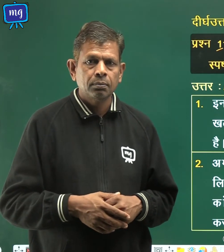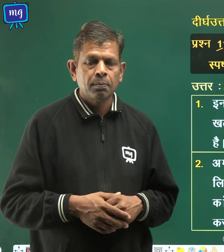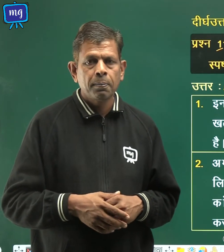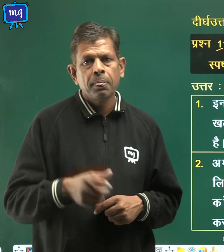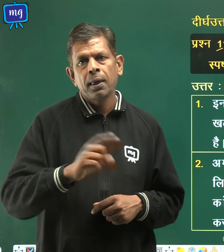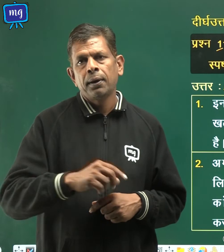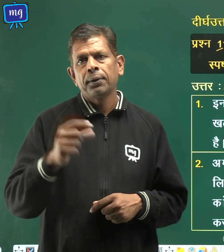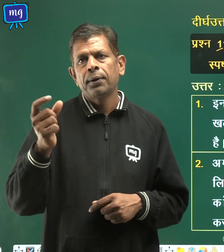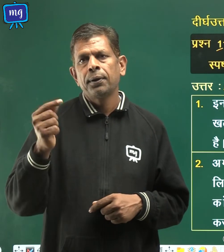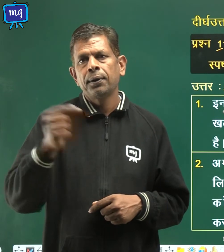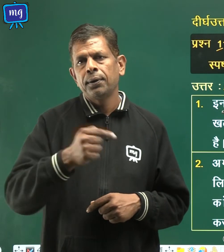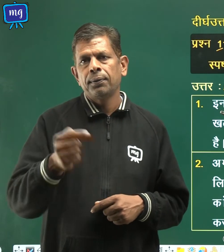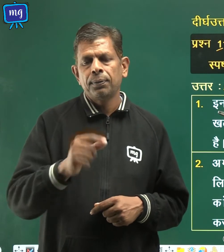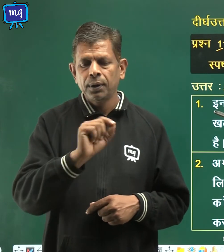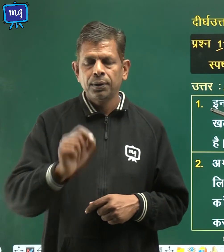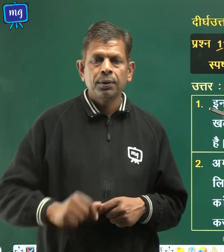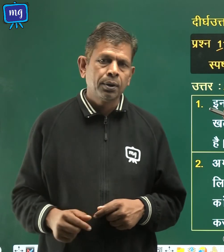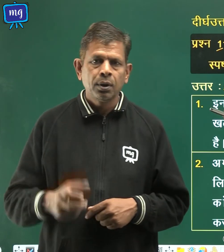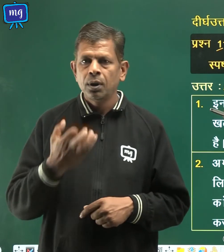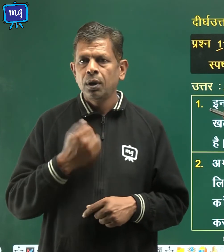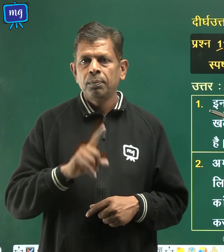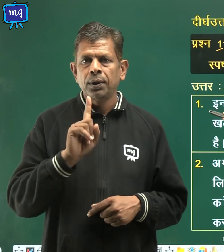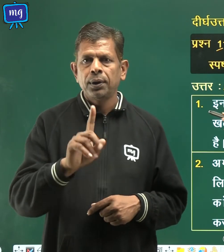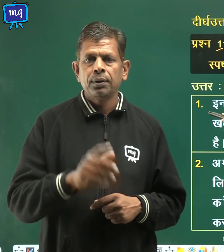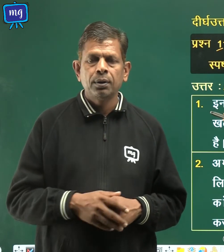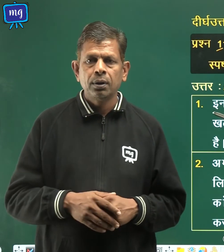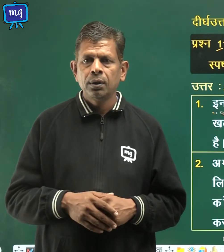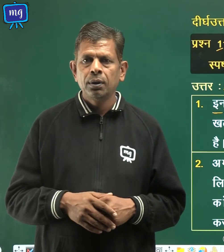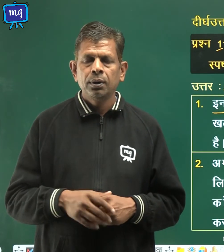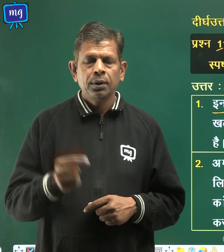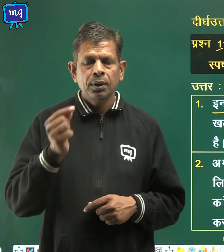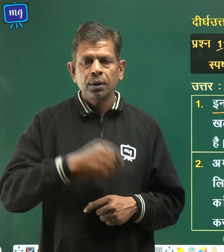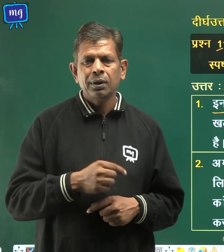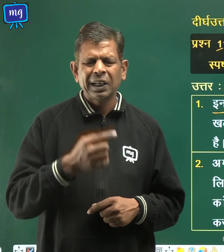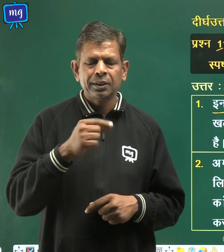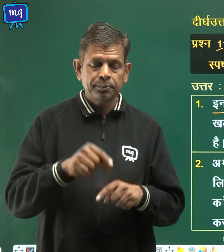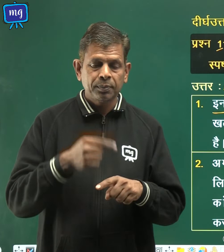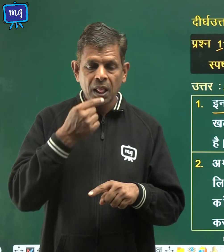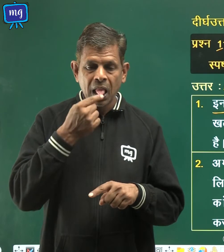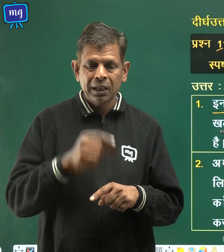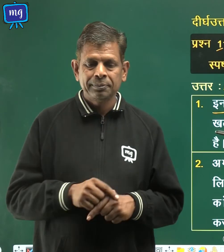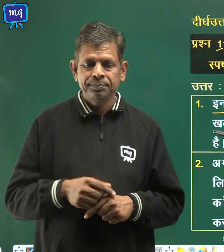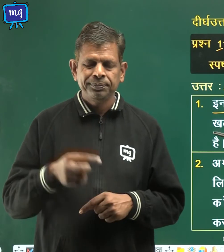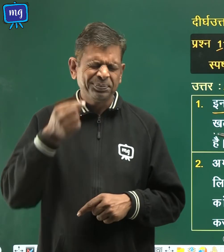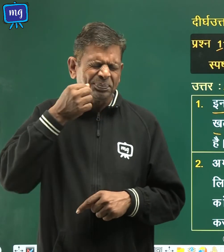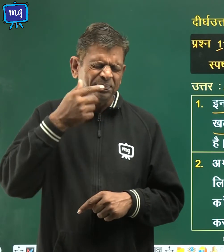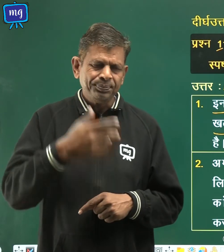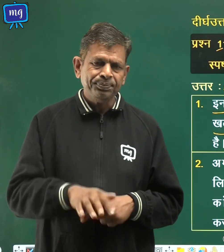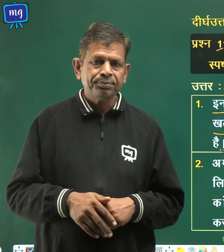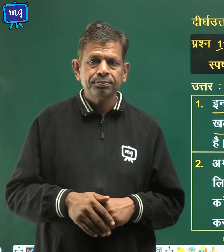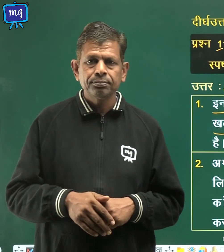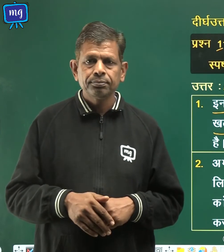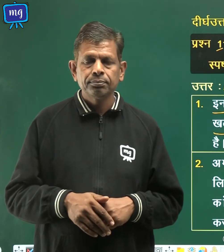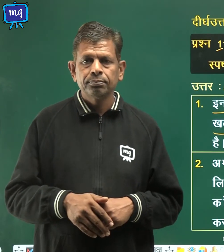इनके अंतर लिखेंगे। नंबर 1, इनका स्वाद खट्टा होता है,